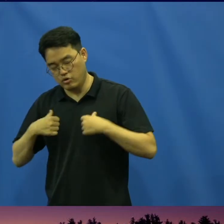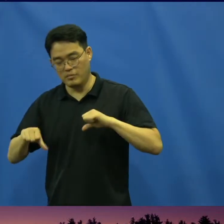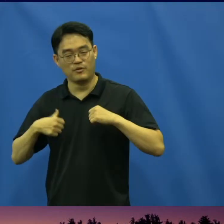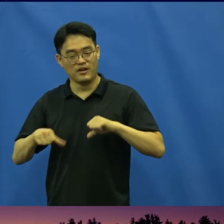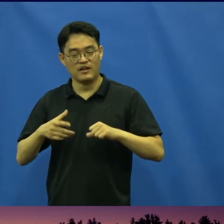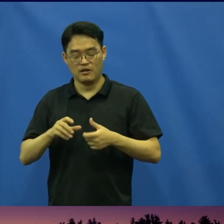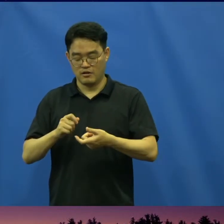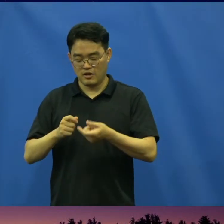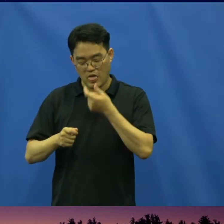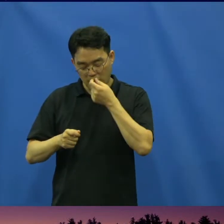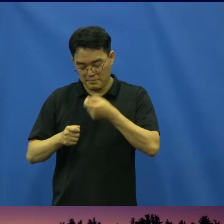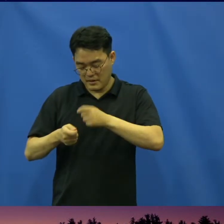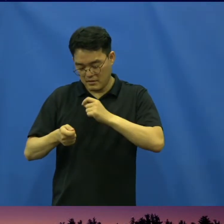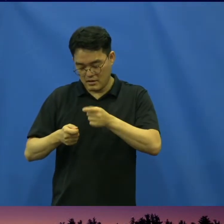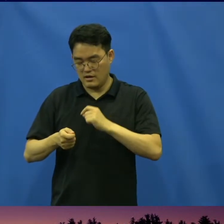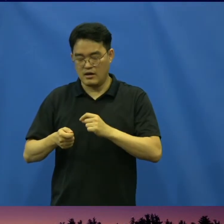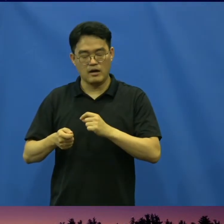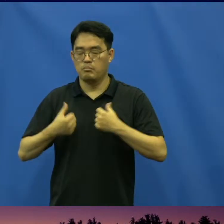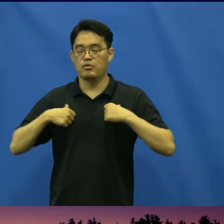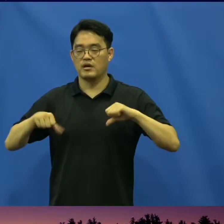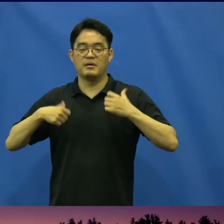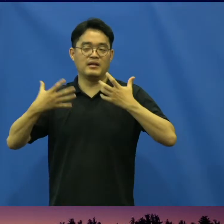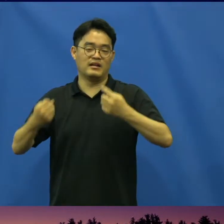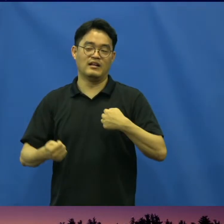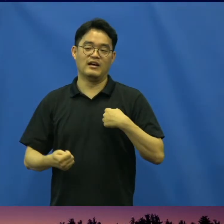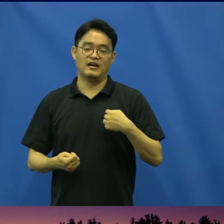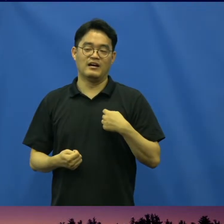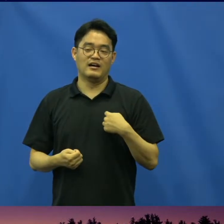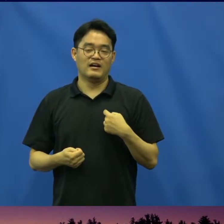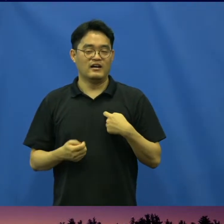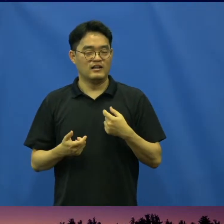세요. 안 세요.